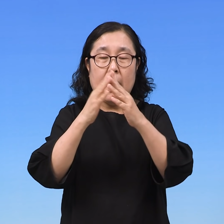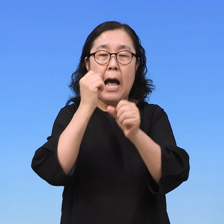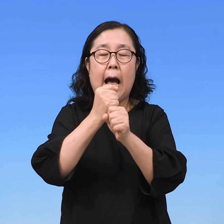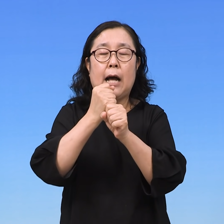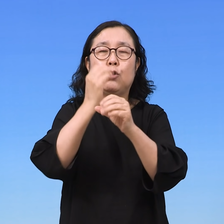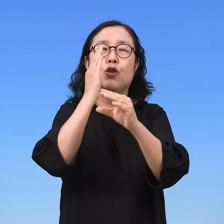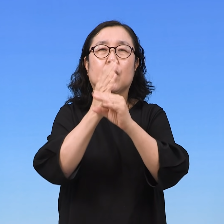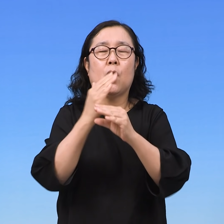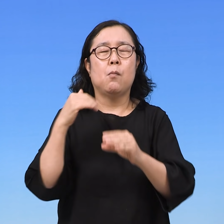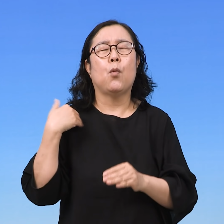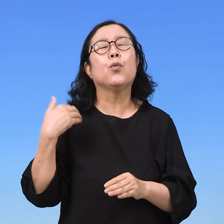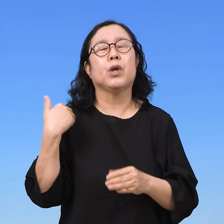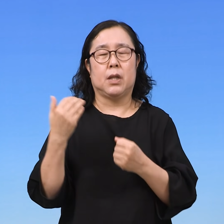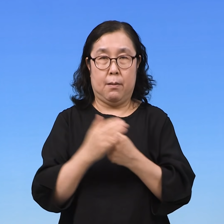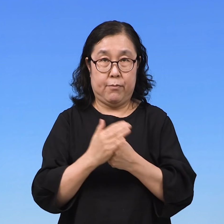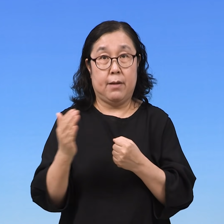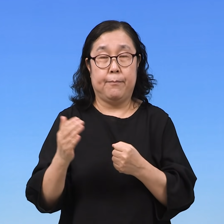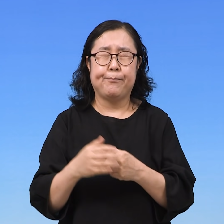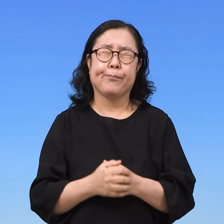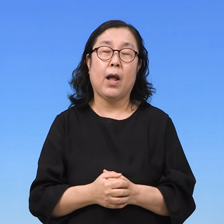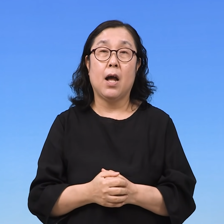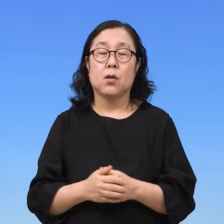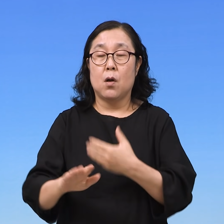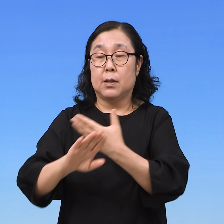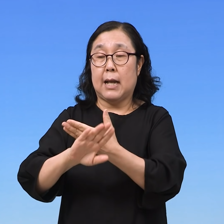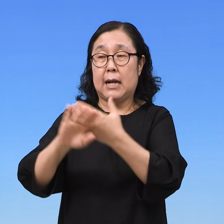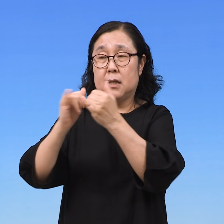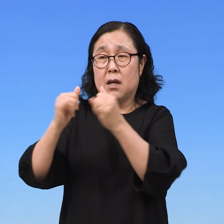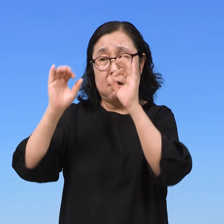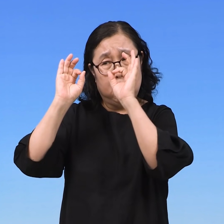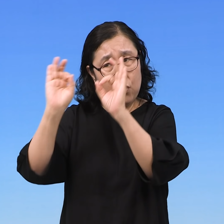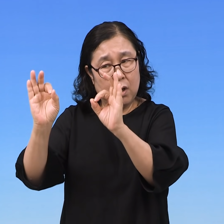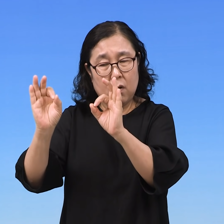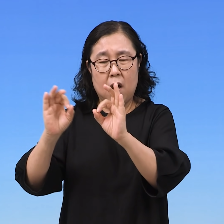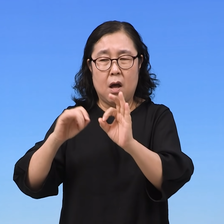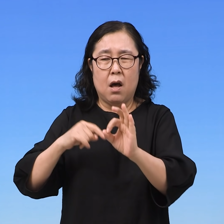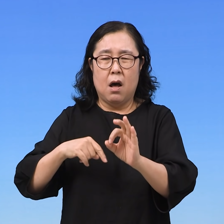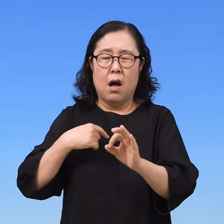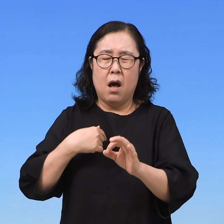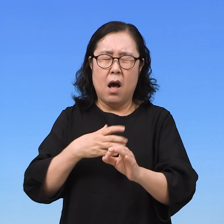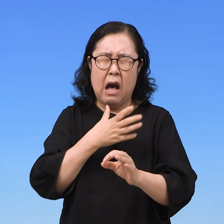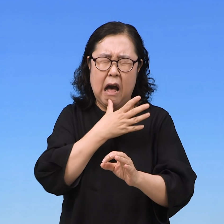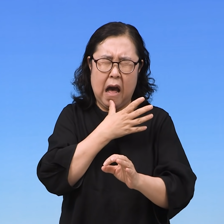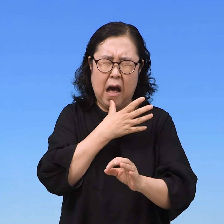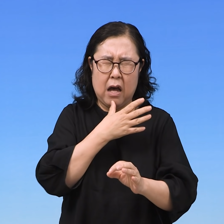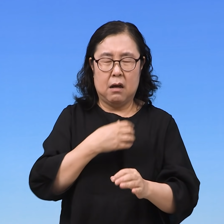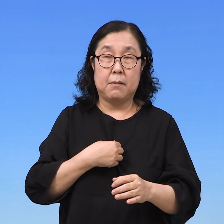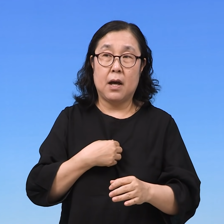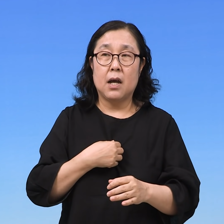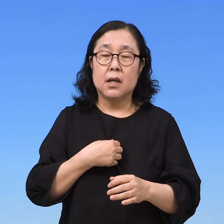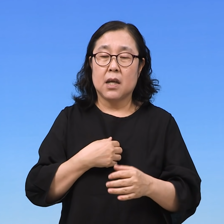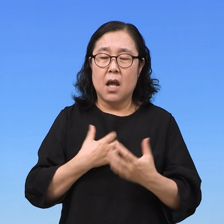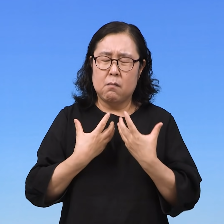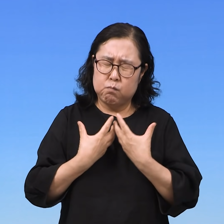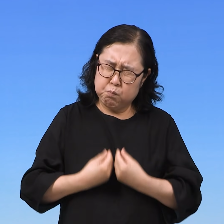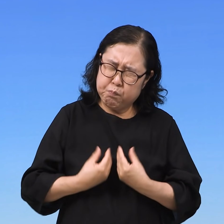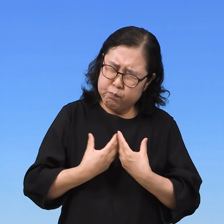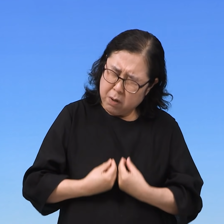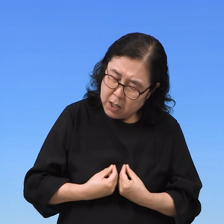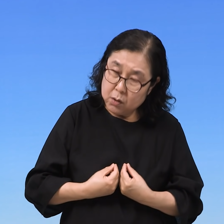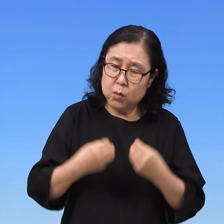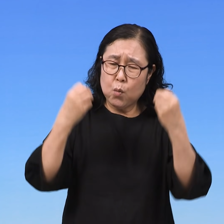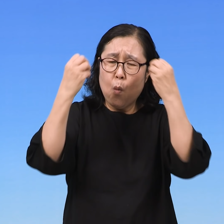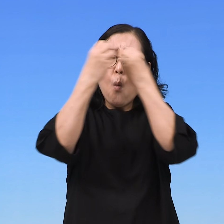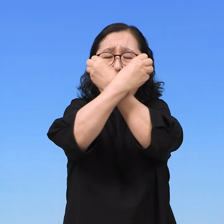몰라서 그런 거예요. 그런가 하면은 타인들에 대해서도 자꾸 실망하고 그래서 비판하는 거, 이거